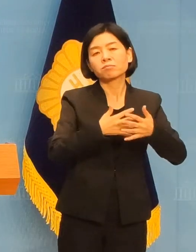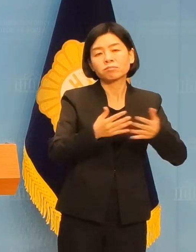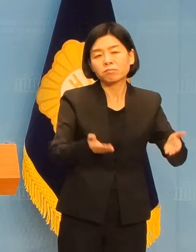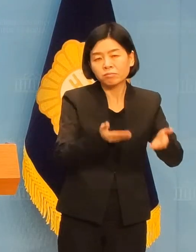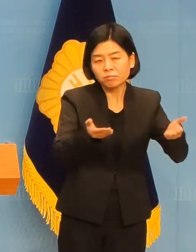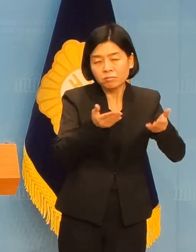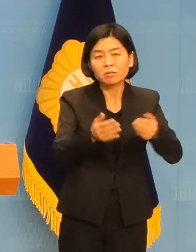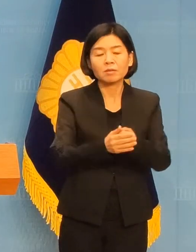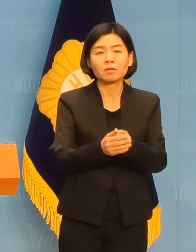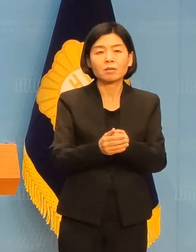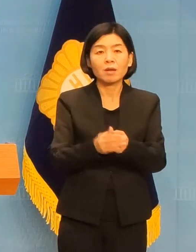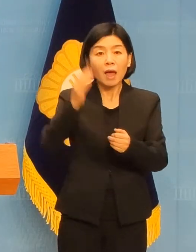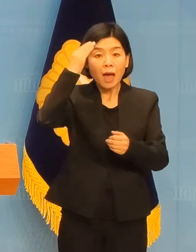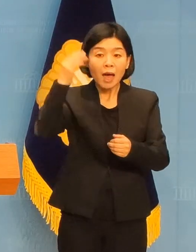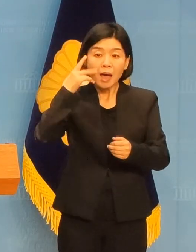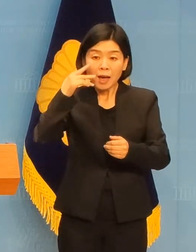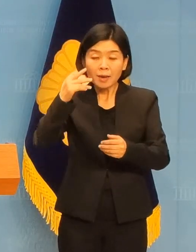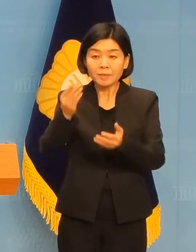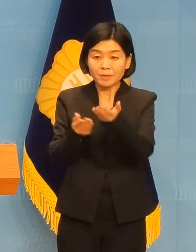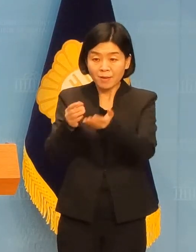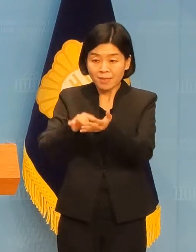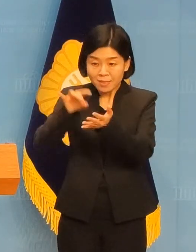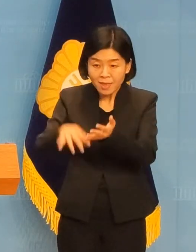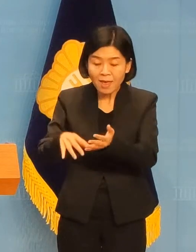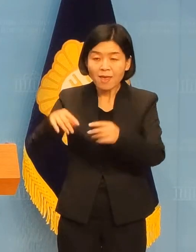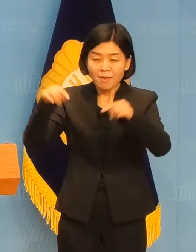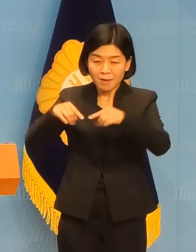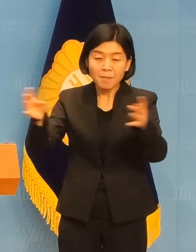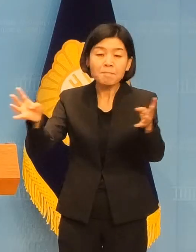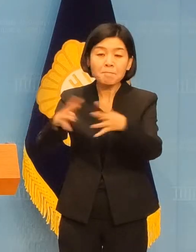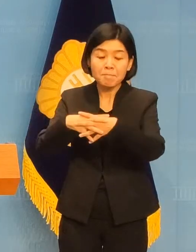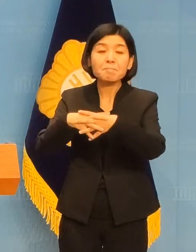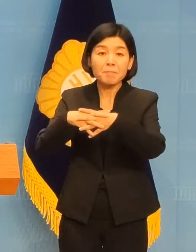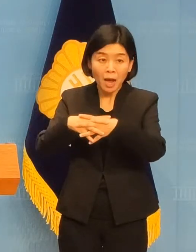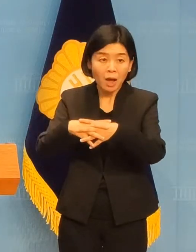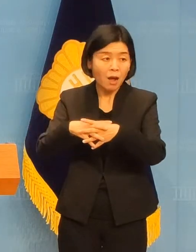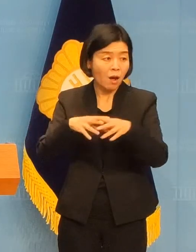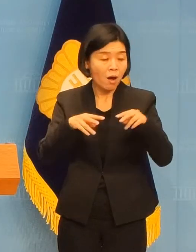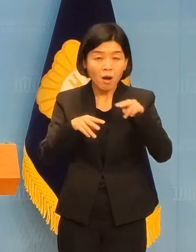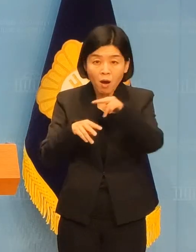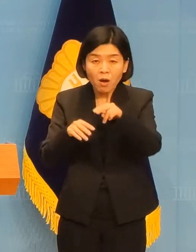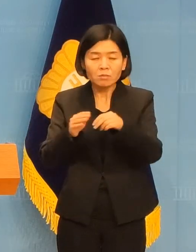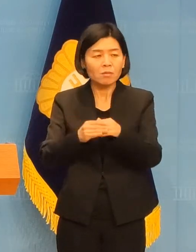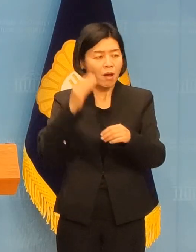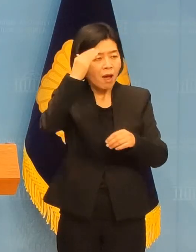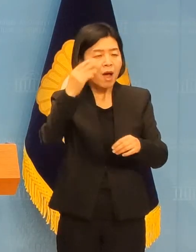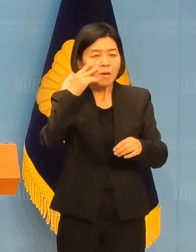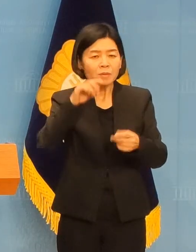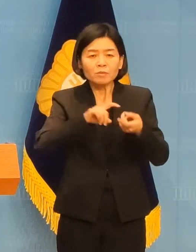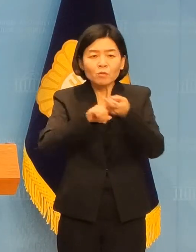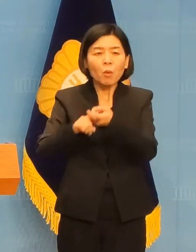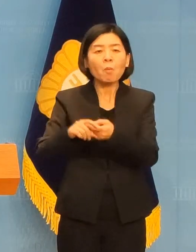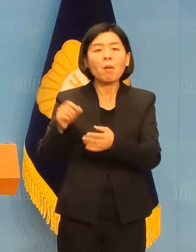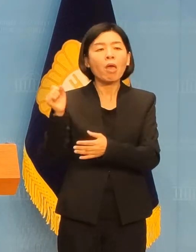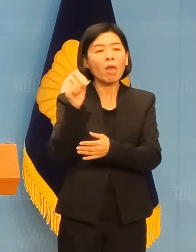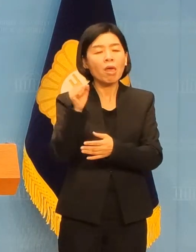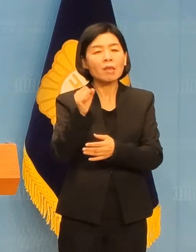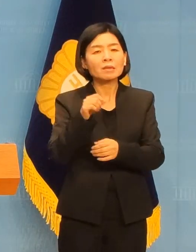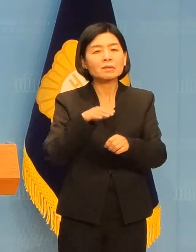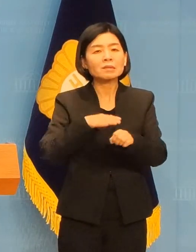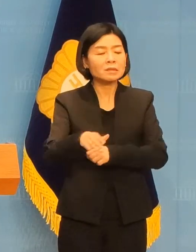한미 관세 협상을 두고 마치 한미 동맹이 흔들리고 있는 듯한 주장을 이어가는